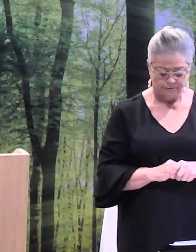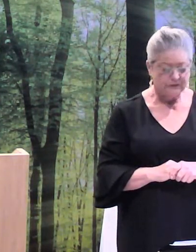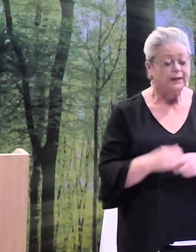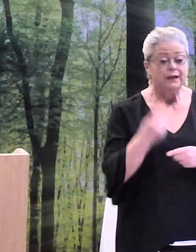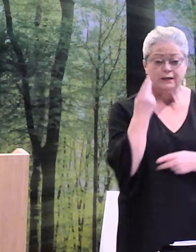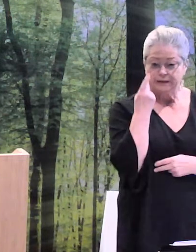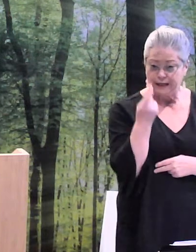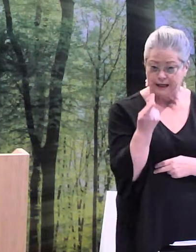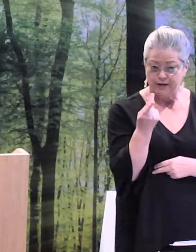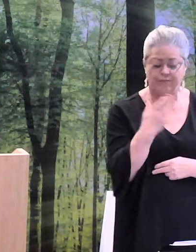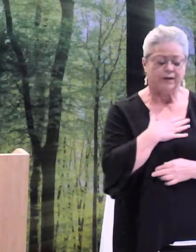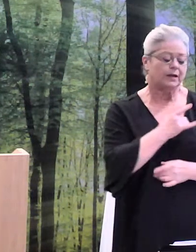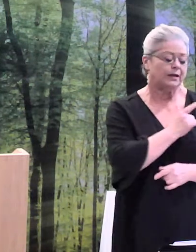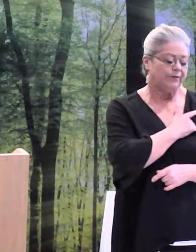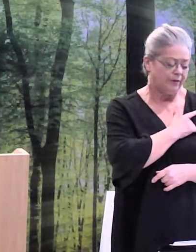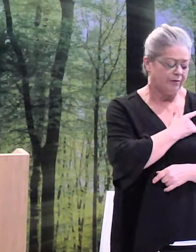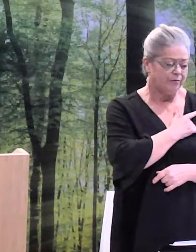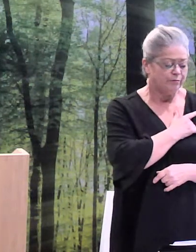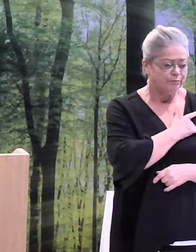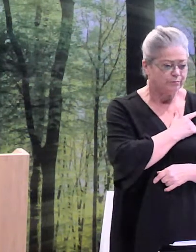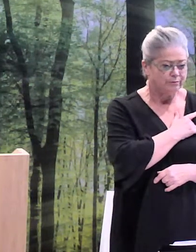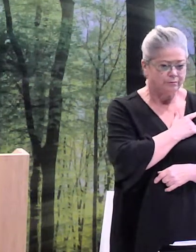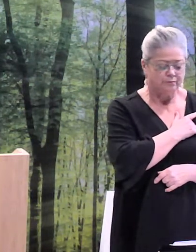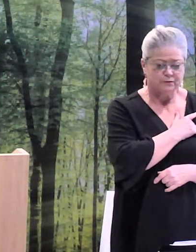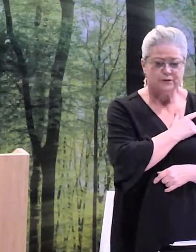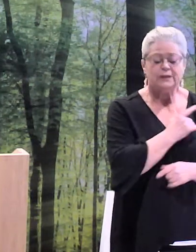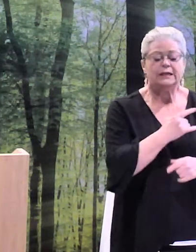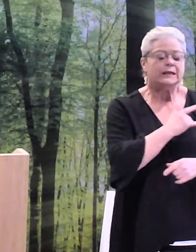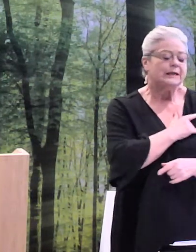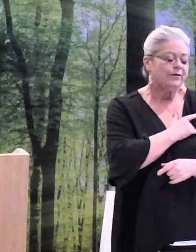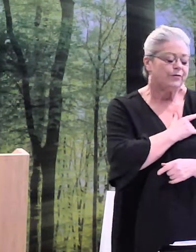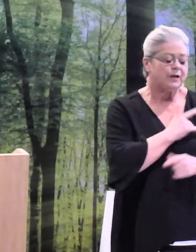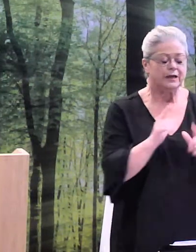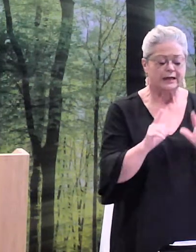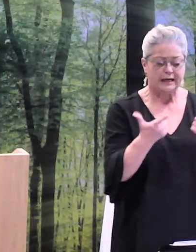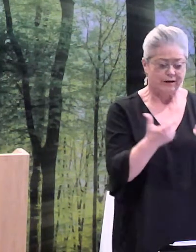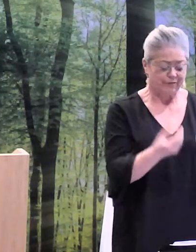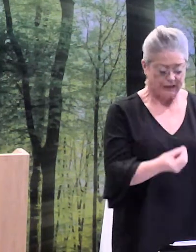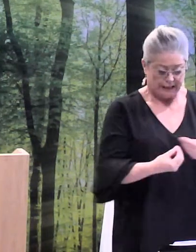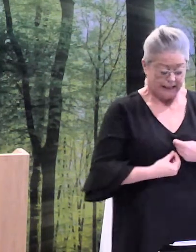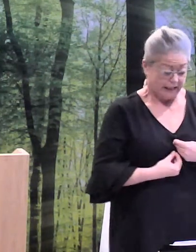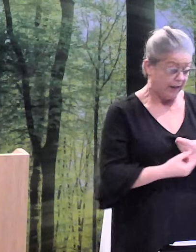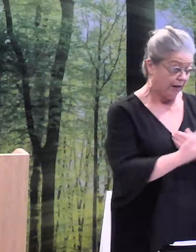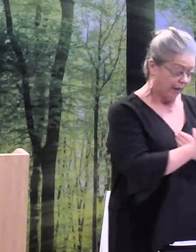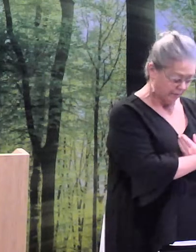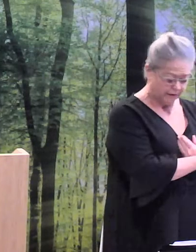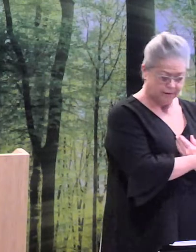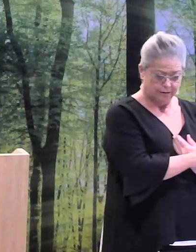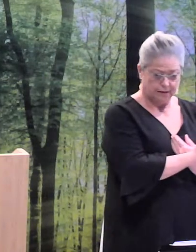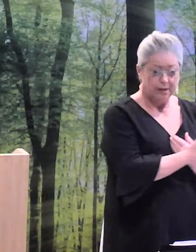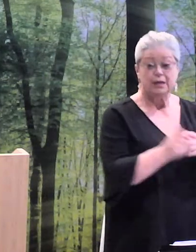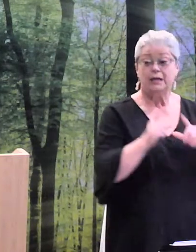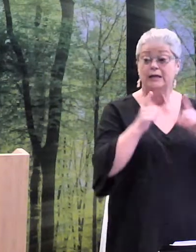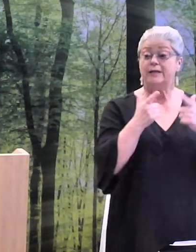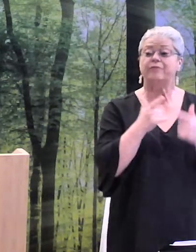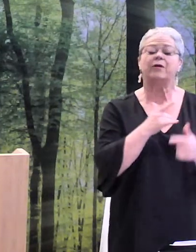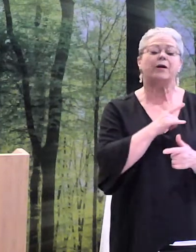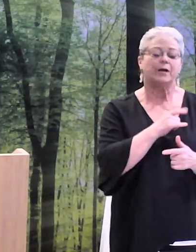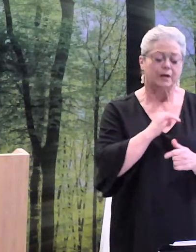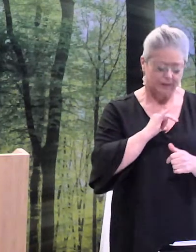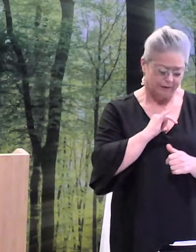Een teken van liefde. In liefde heb jij het leven gekregen, Hendrik, en je hebt het leven lief